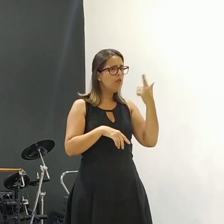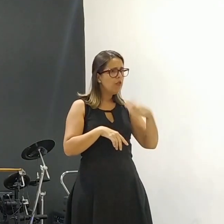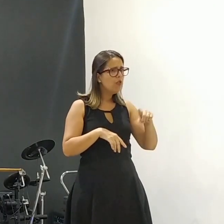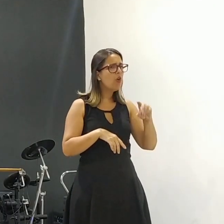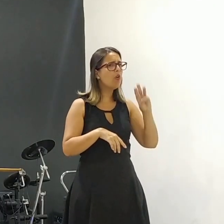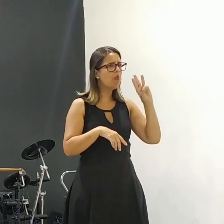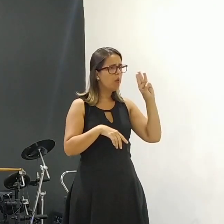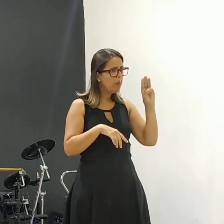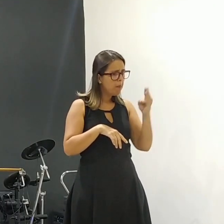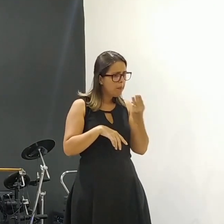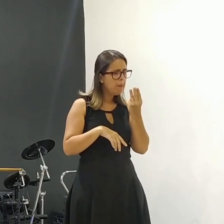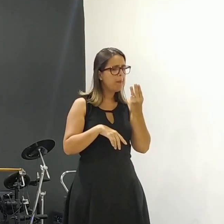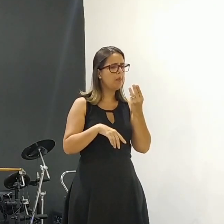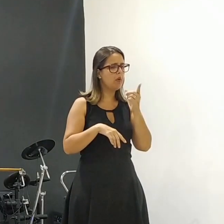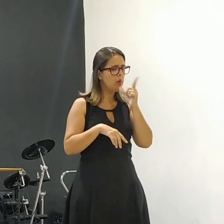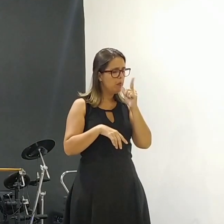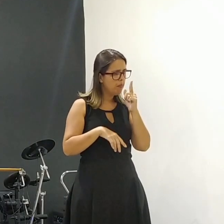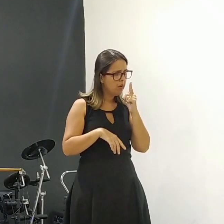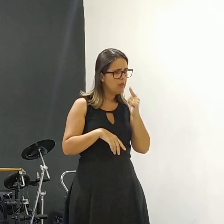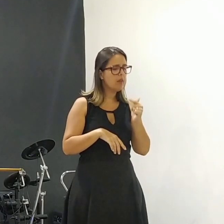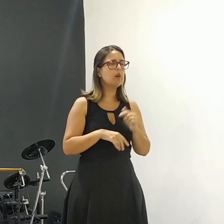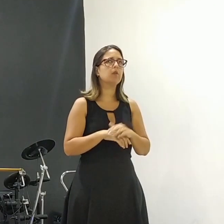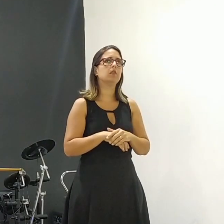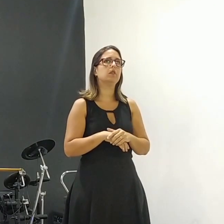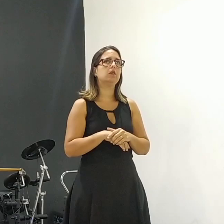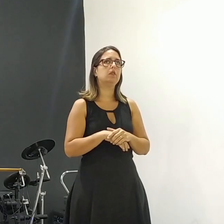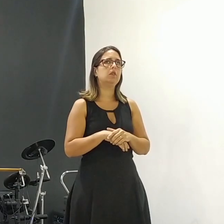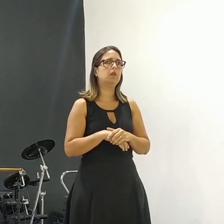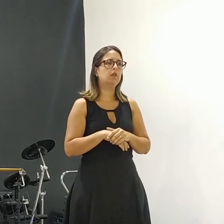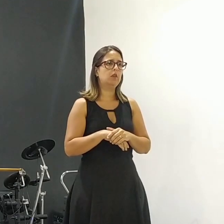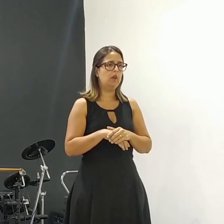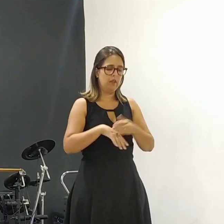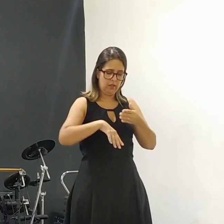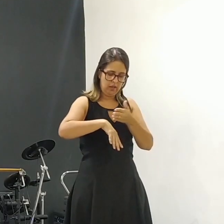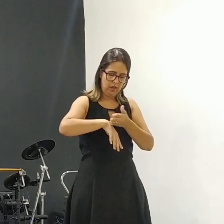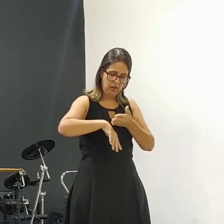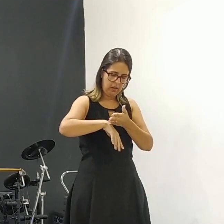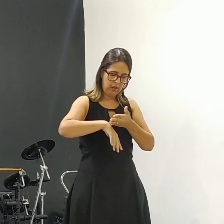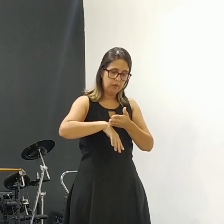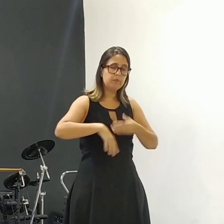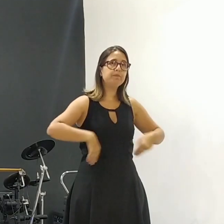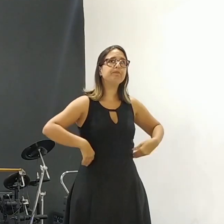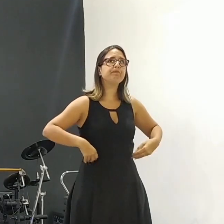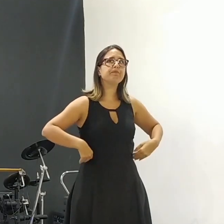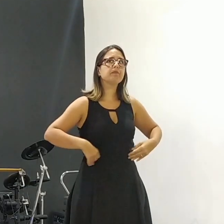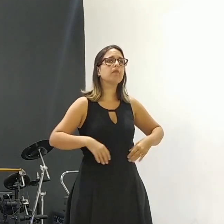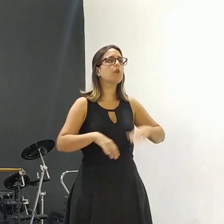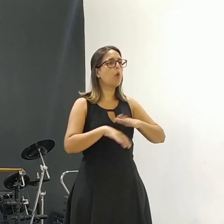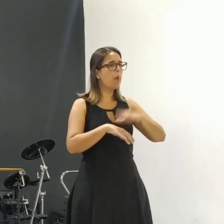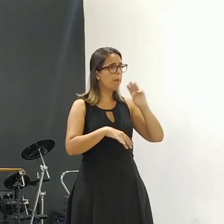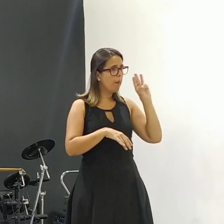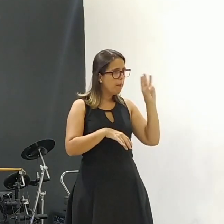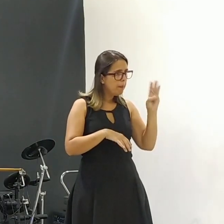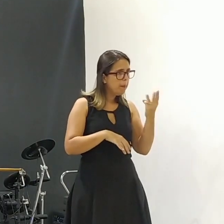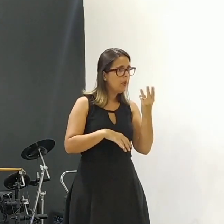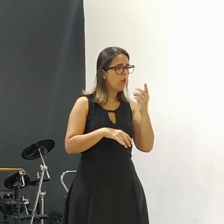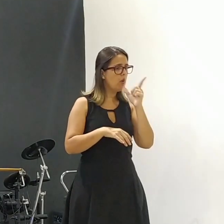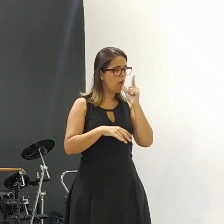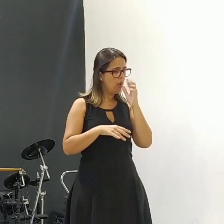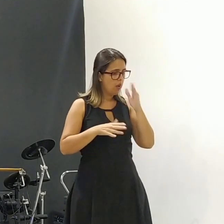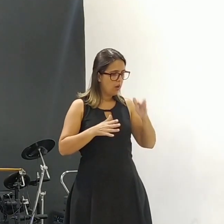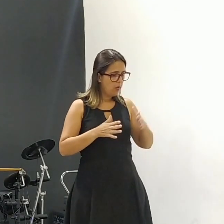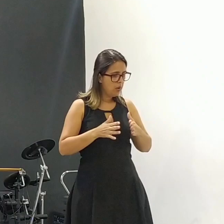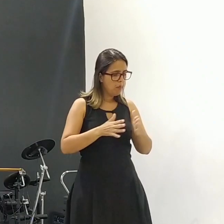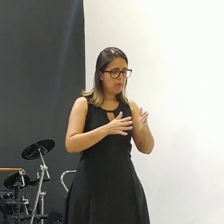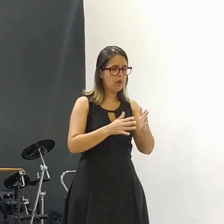1000, e me fez passar pelas águas que me davam pelos lombos. Mediu mais 1000, e era um ribeiro